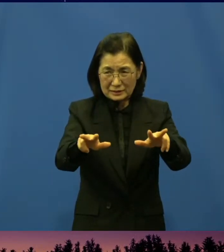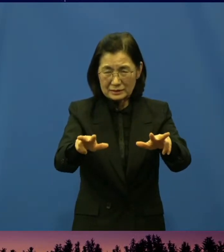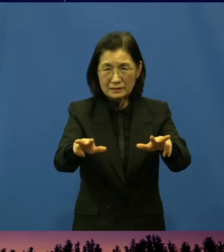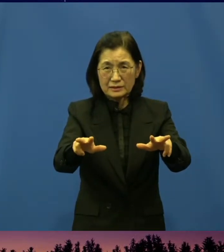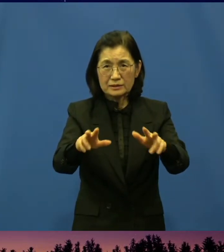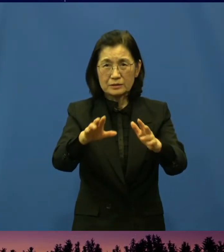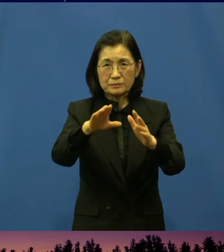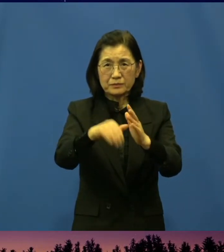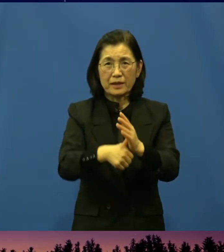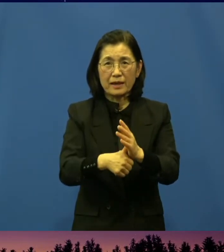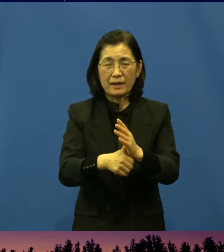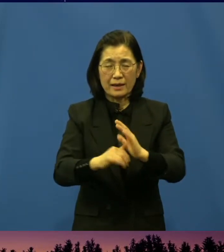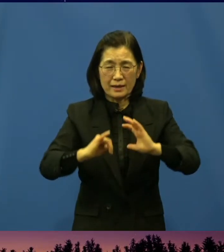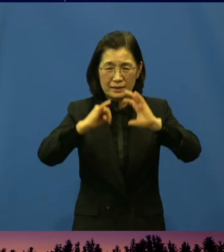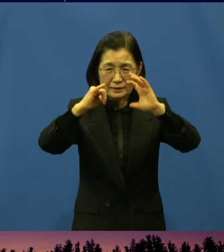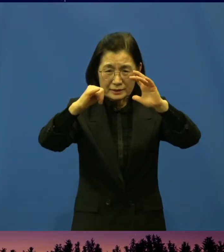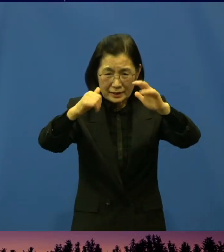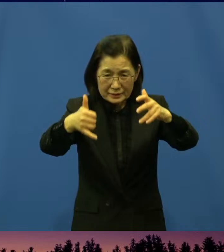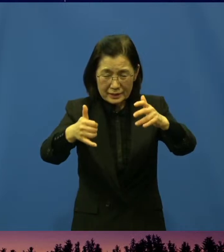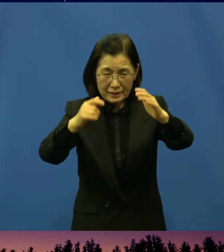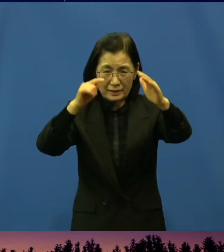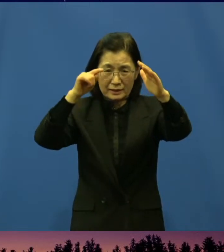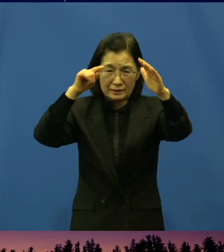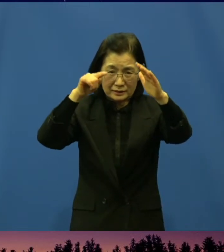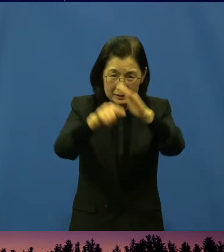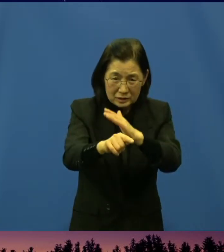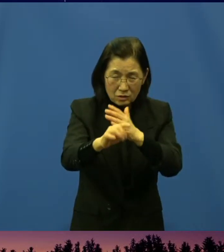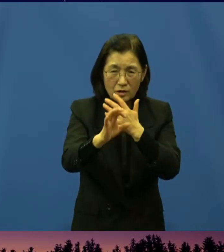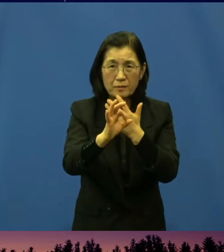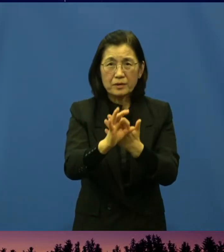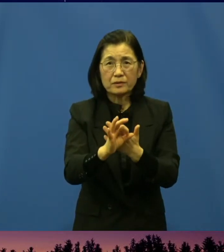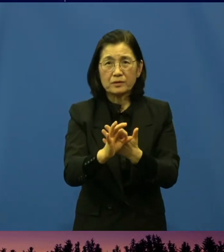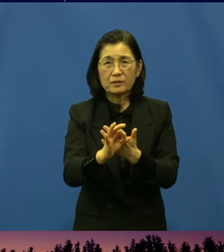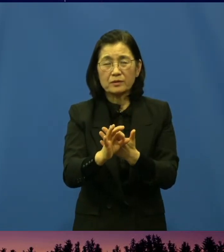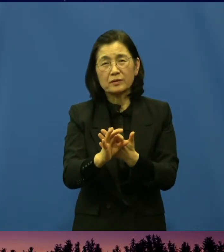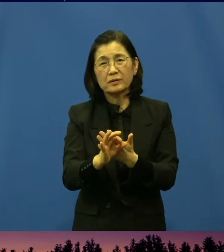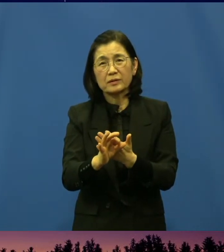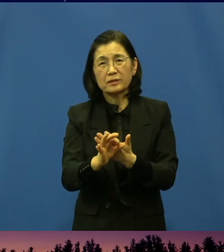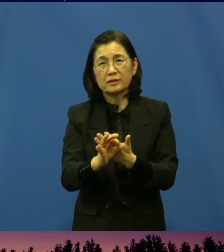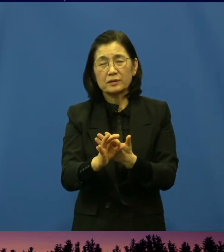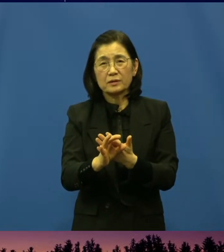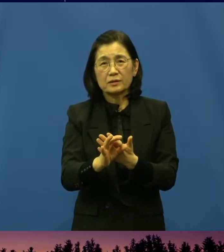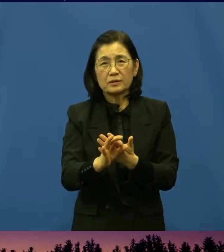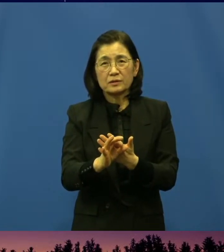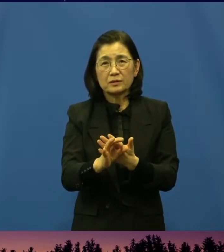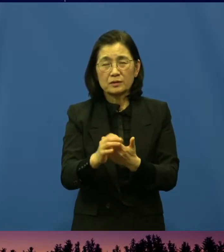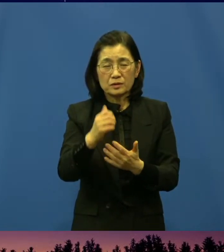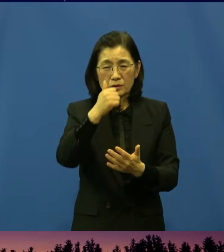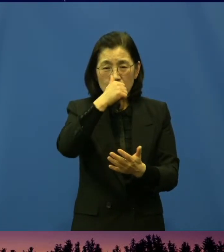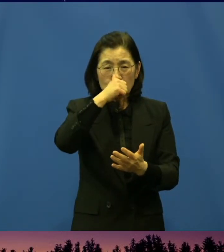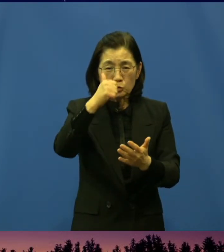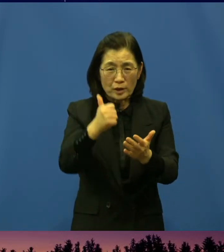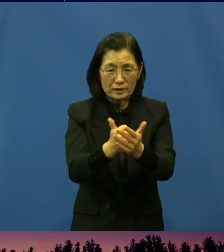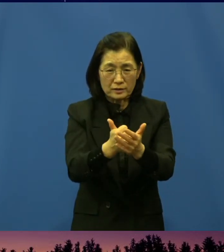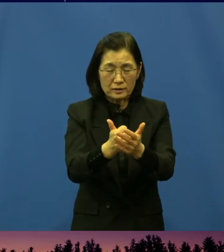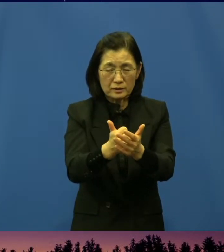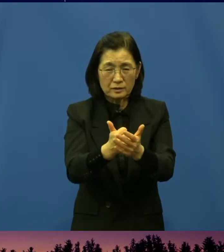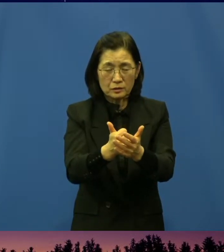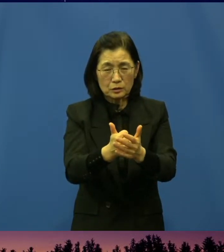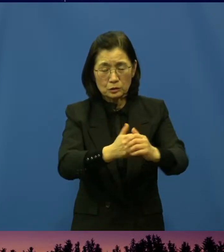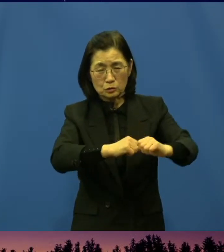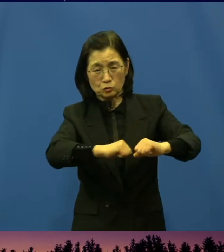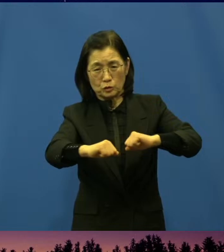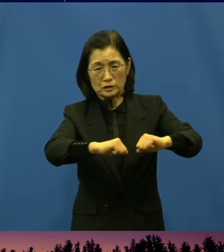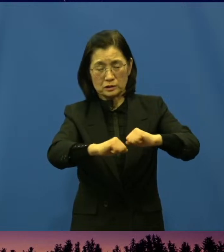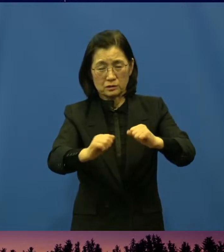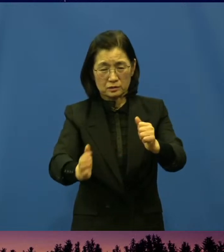그러니까 이 세상 안으로 들어가면 여러분 뭡니까? 죄를 억제하라고 얘기하지 않아요. 죄를 부추기지.